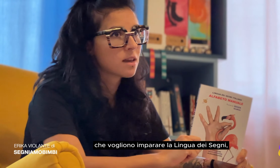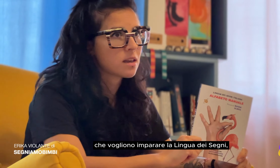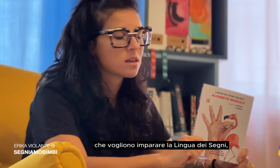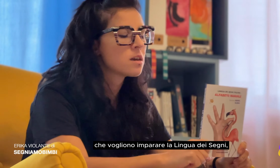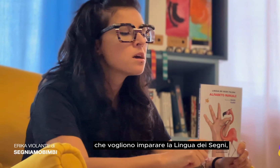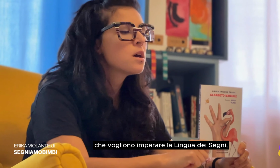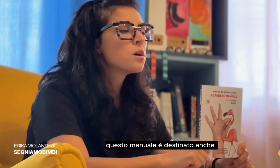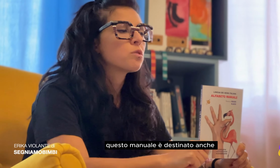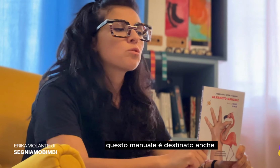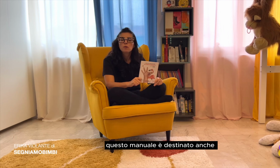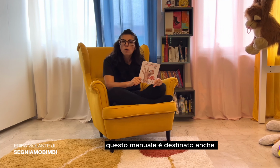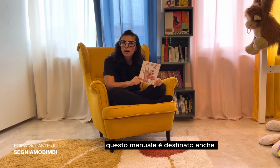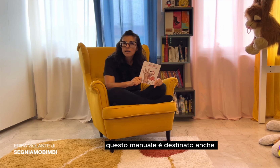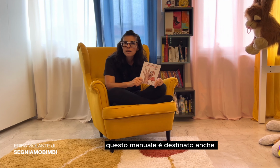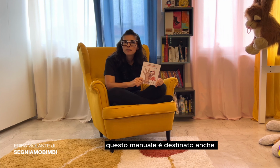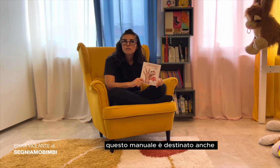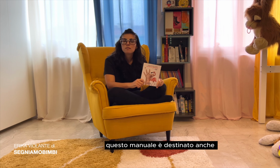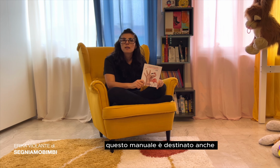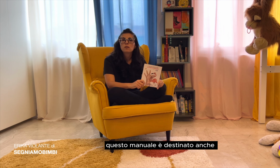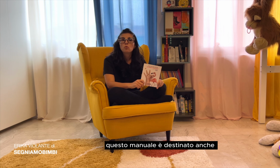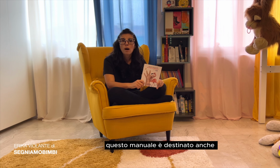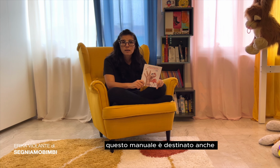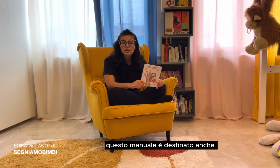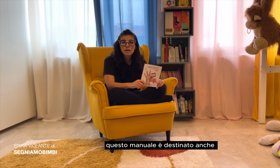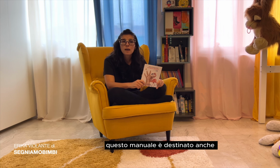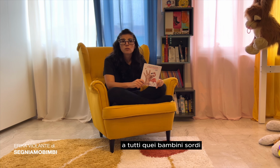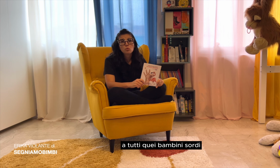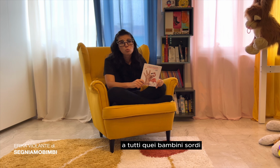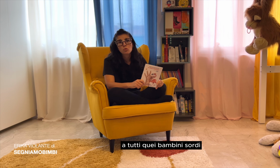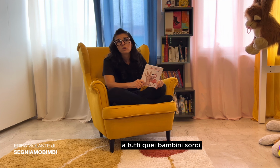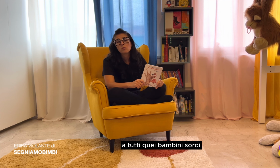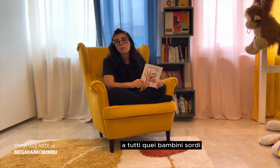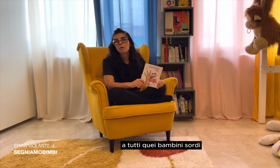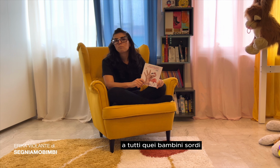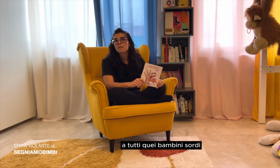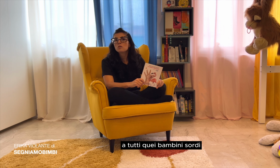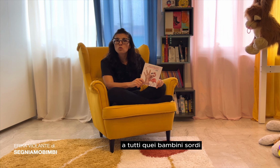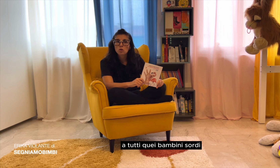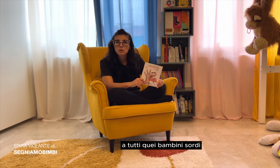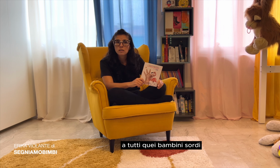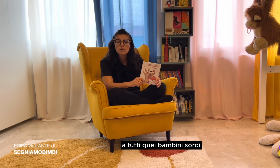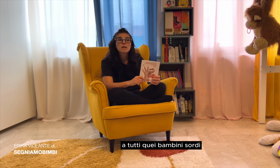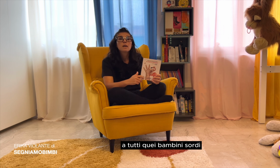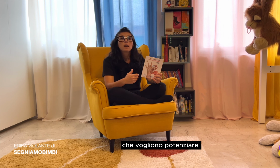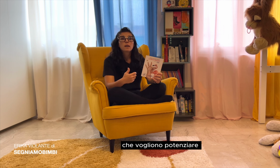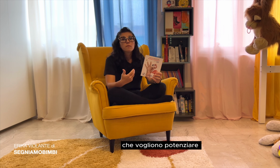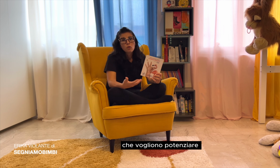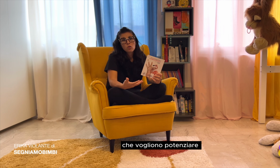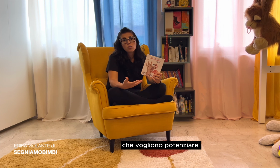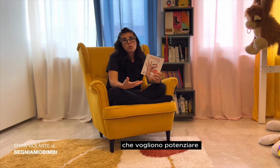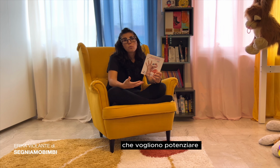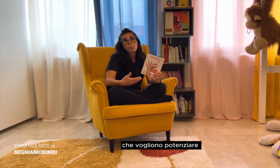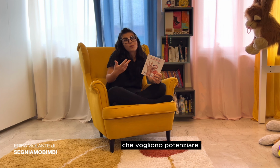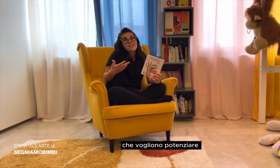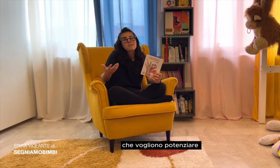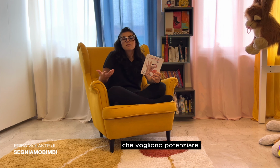segni. Questo manuale è destinato anche a tutti quei bambini sordi che vogliono potenziare